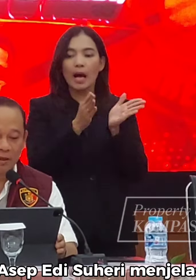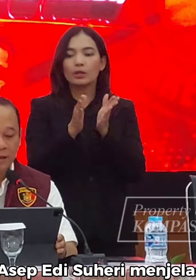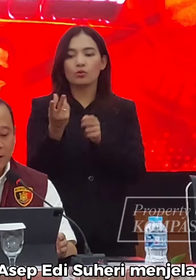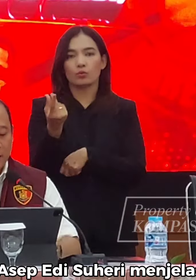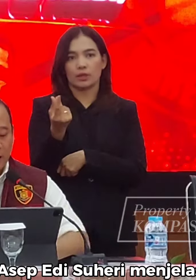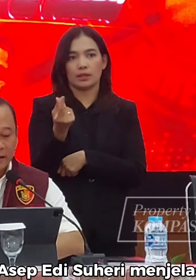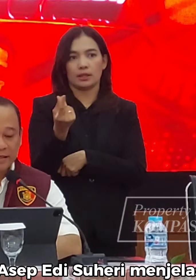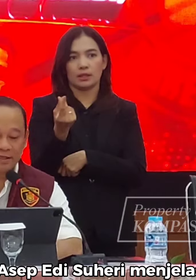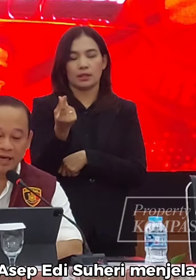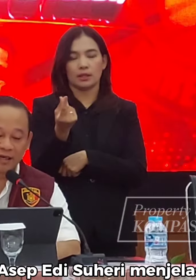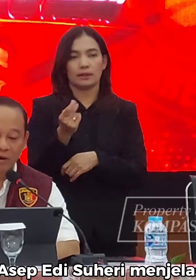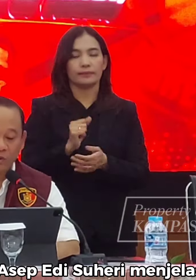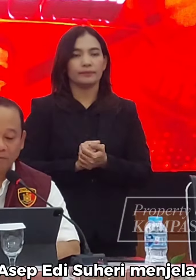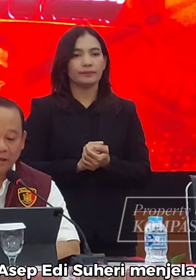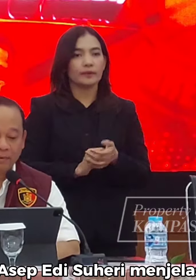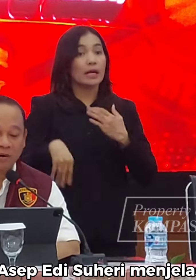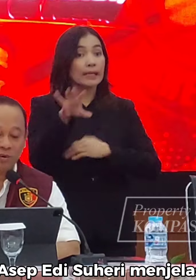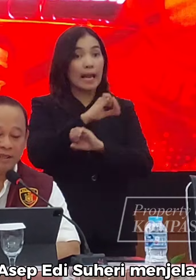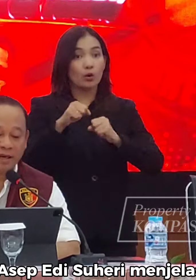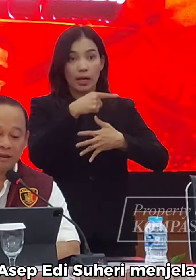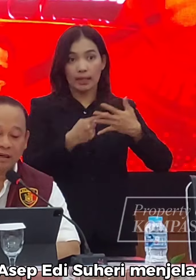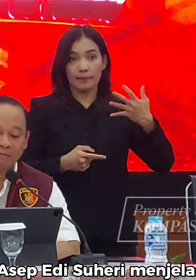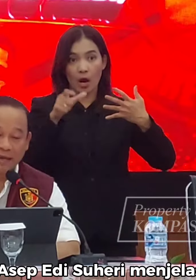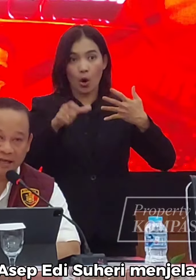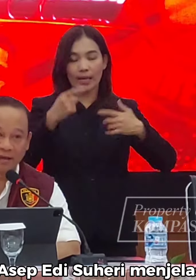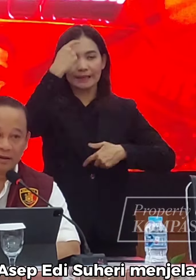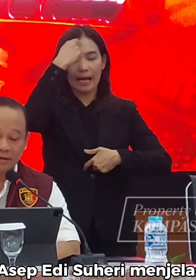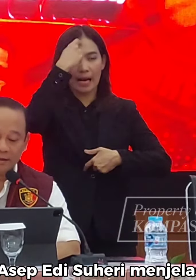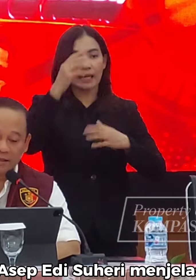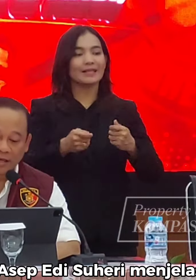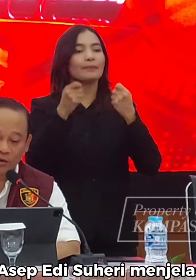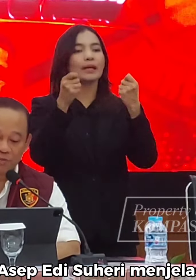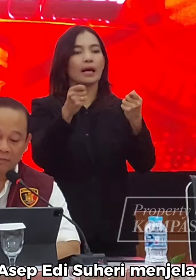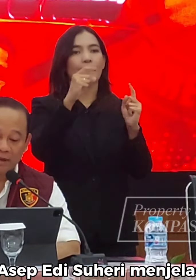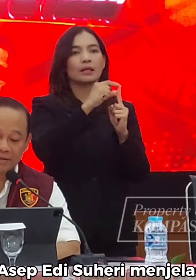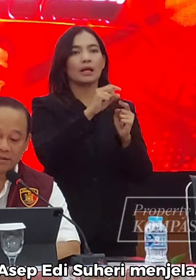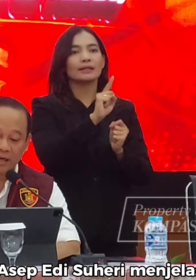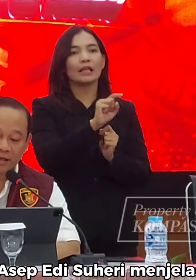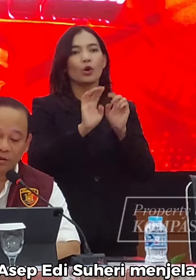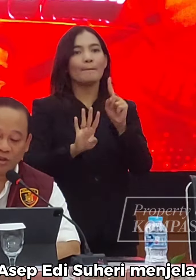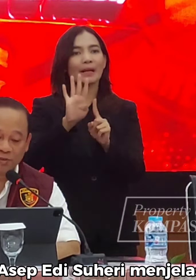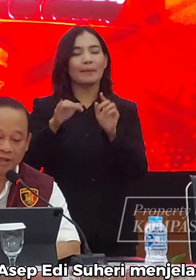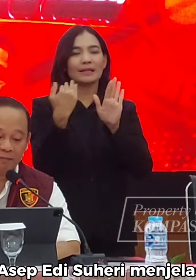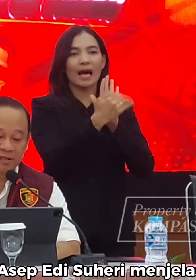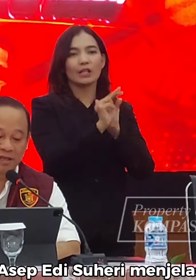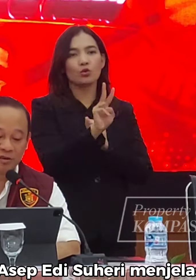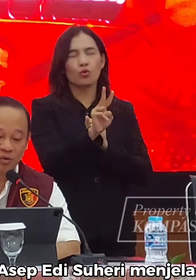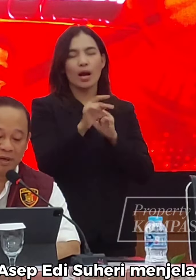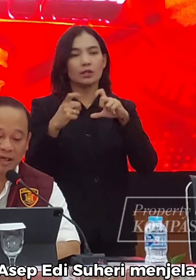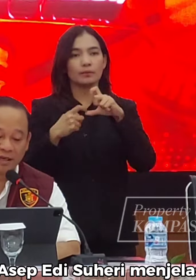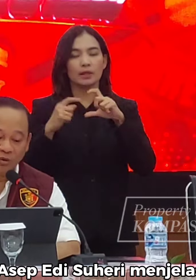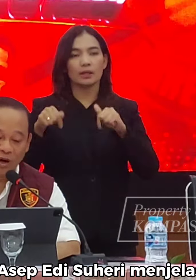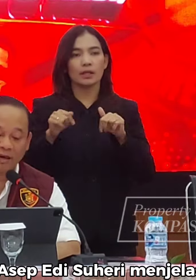kurir atas tindakan yang dilakukan para pelakuhijrat dengan pasal 114 ayat 2 subsidar pasal